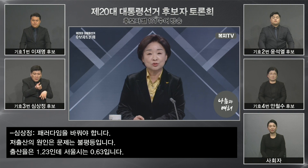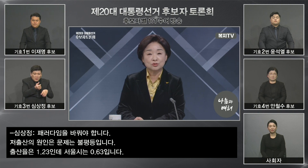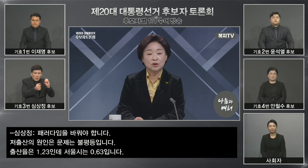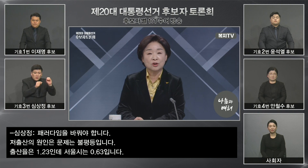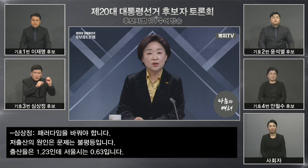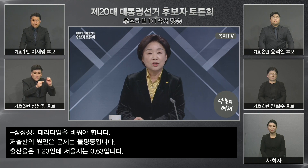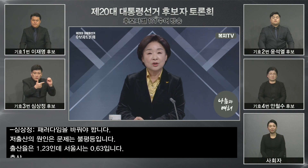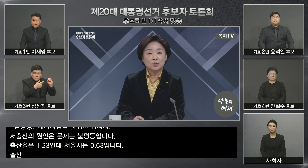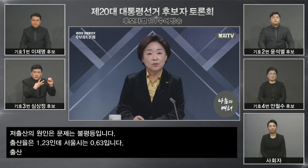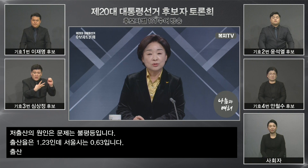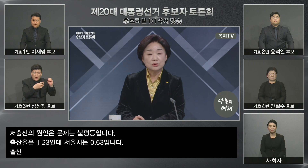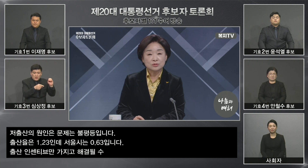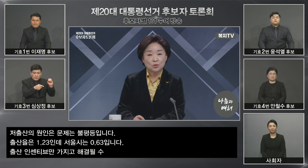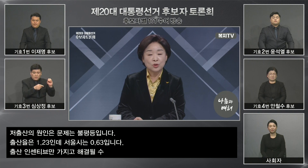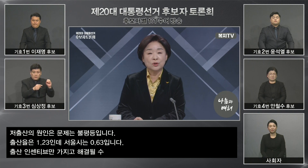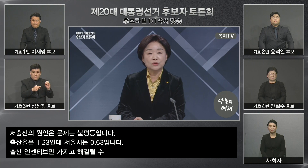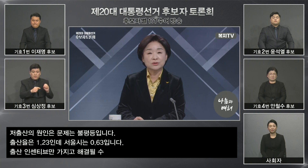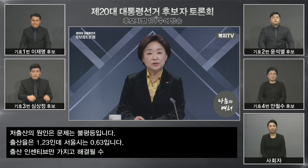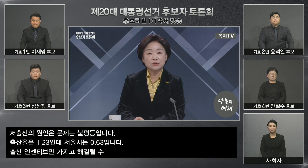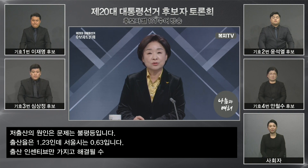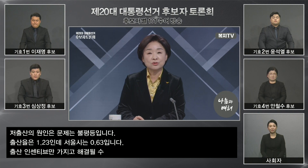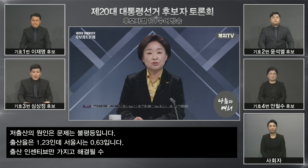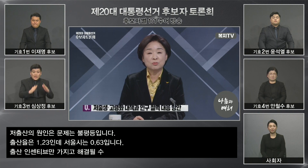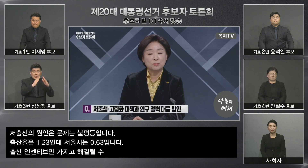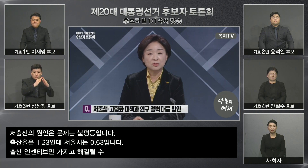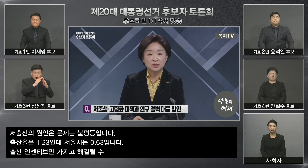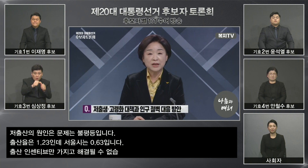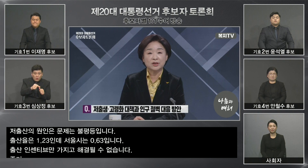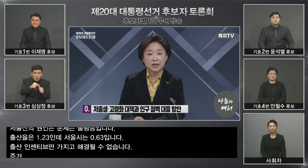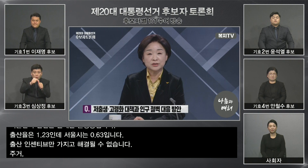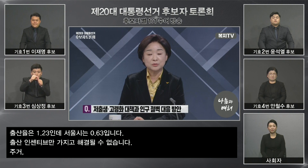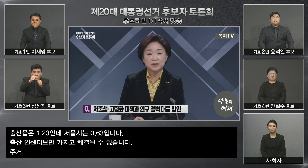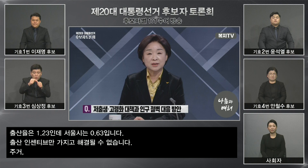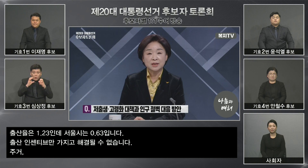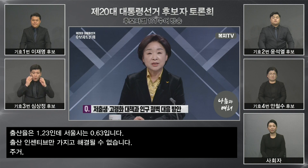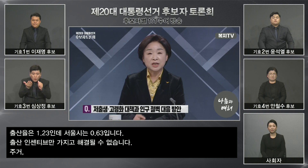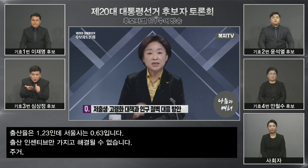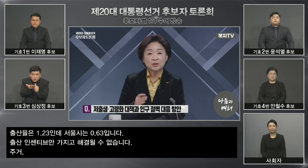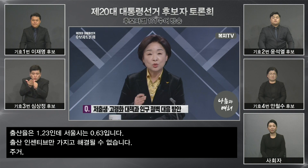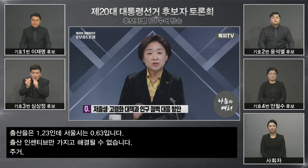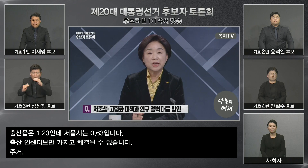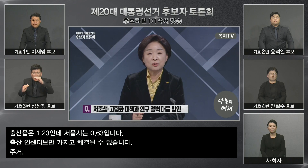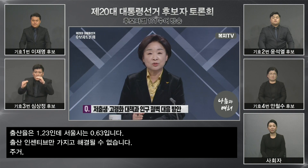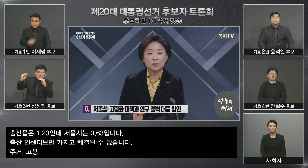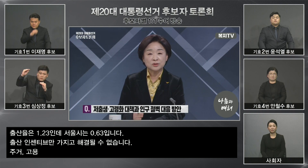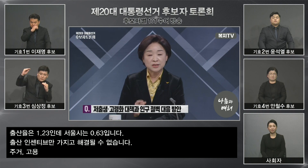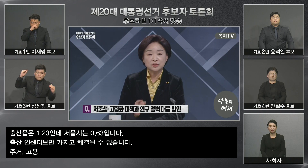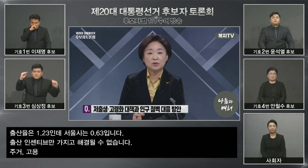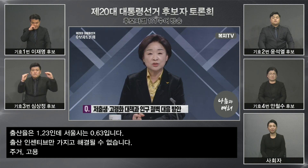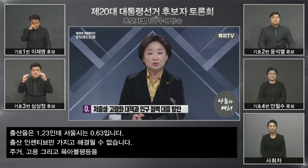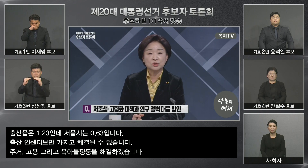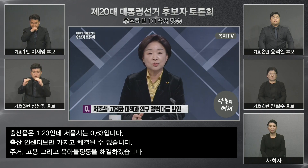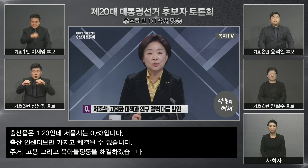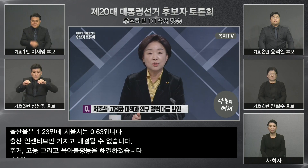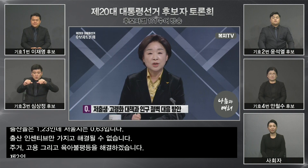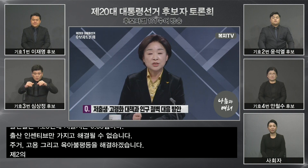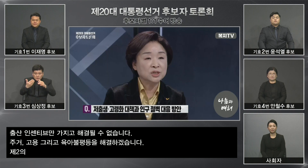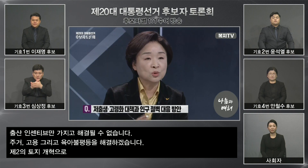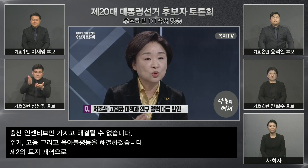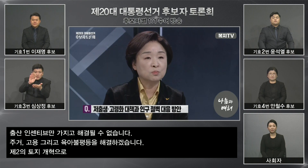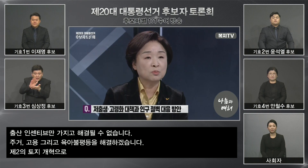없습니다. 주거, 고용, 그리고 육아 불평등을 해결하겠습니다. 제2의 토지개혁으로 자산격차